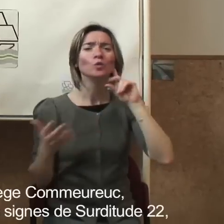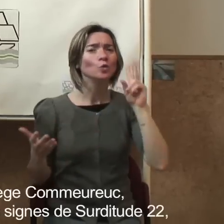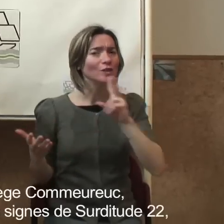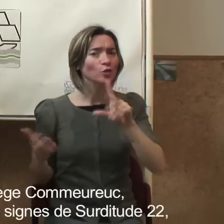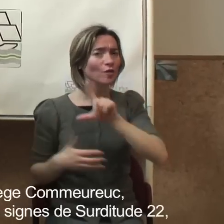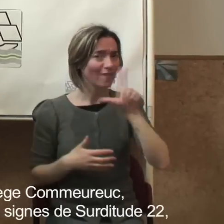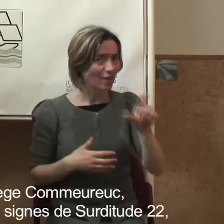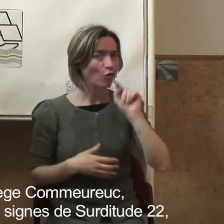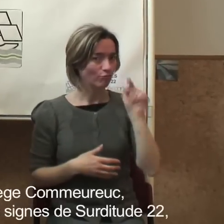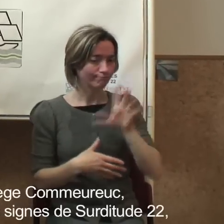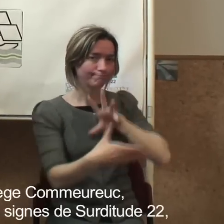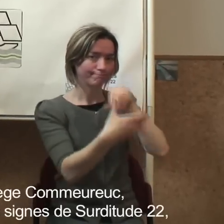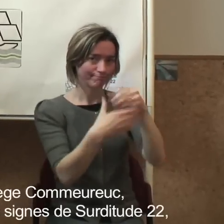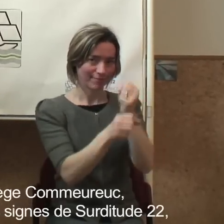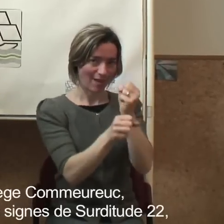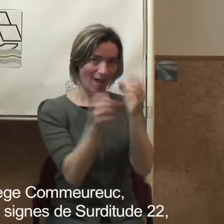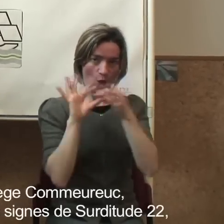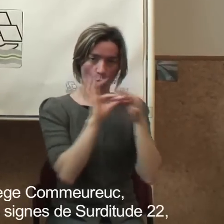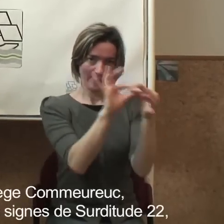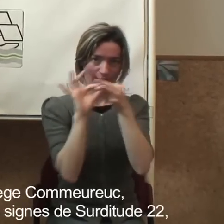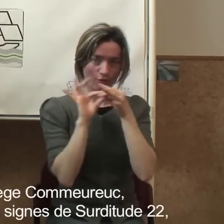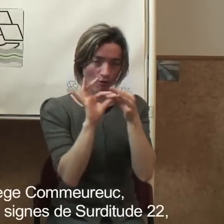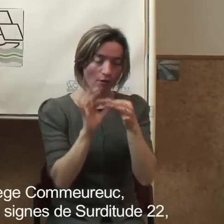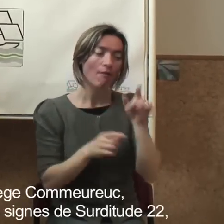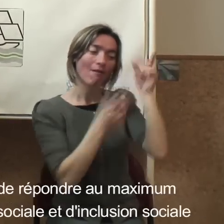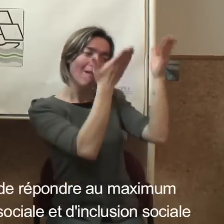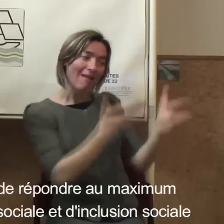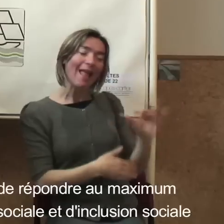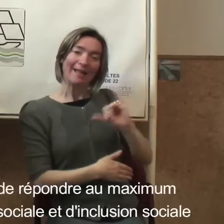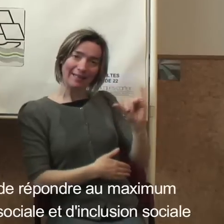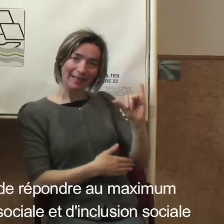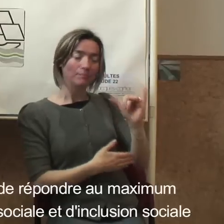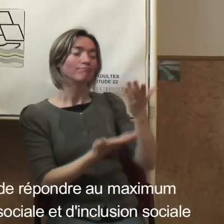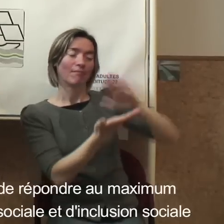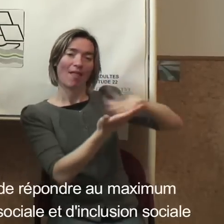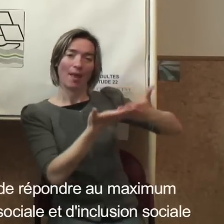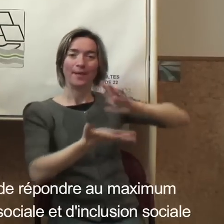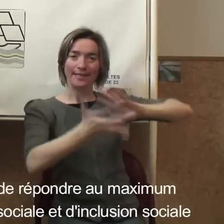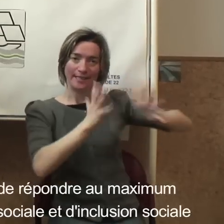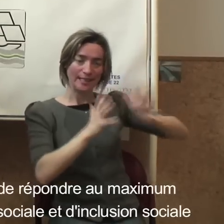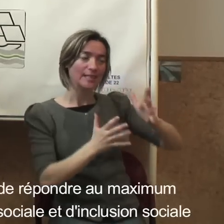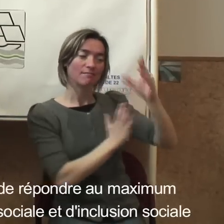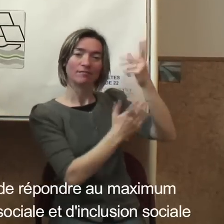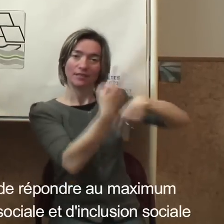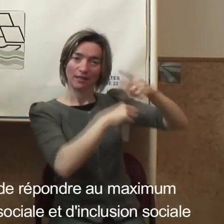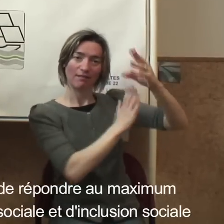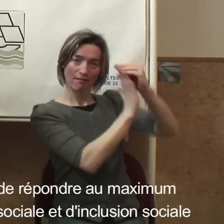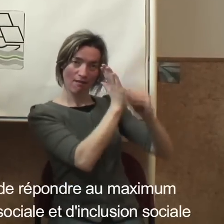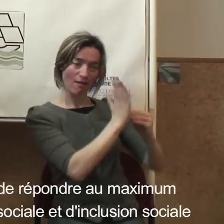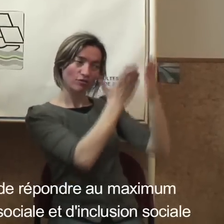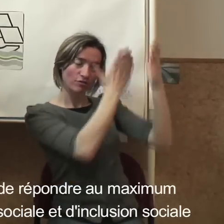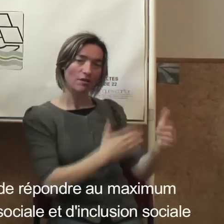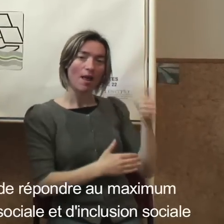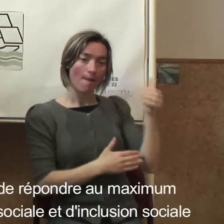A mes côtés, Nadège Comeroc, interprète en langue des signes. Sûr d'études 22, par ces trois services, essaye de répondre